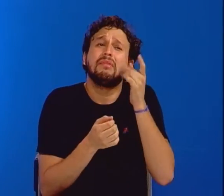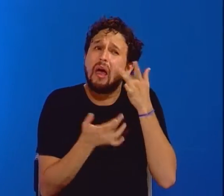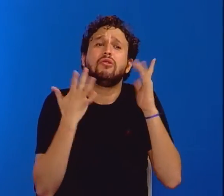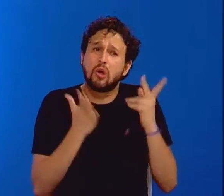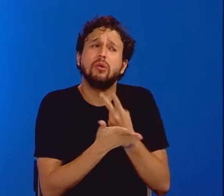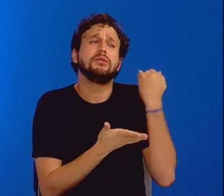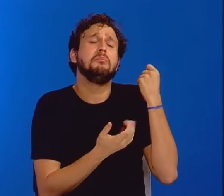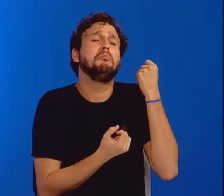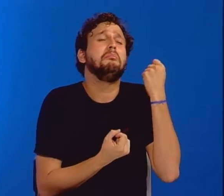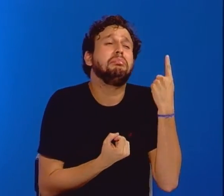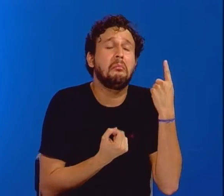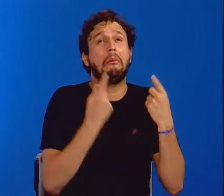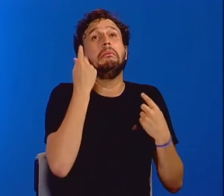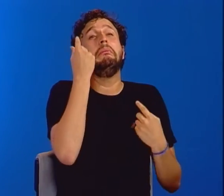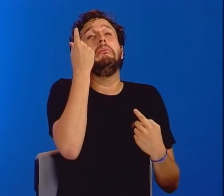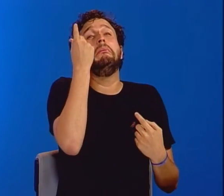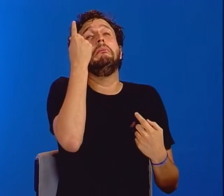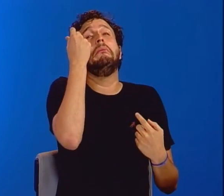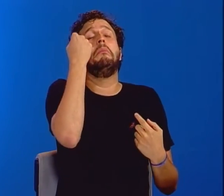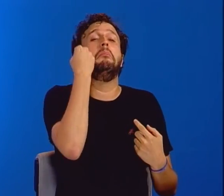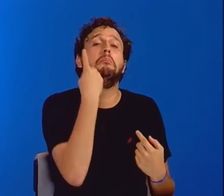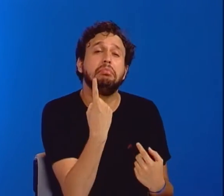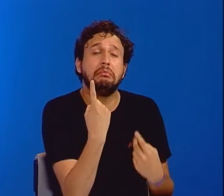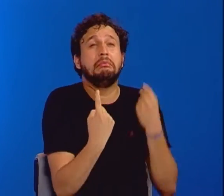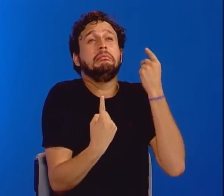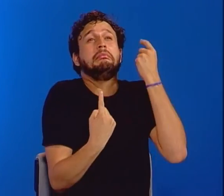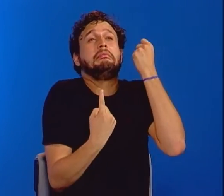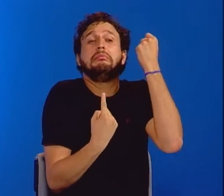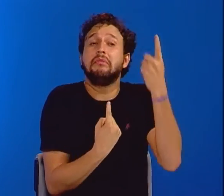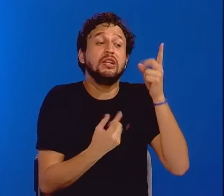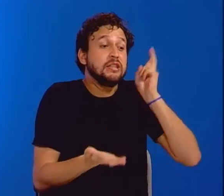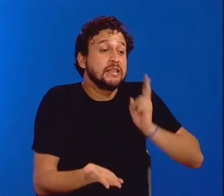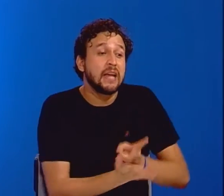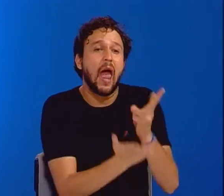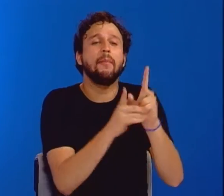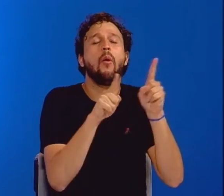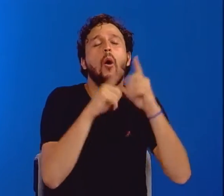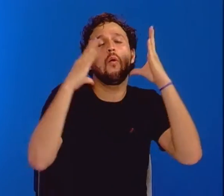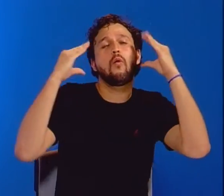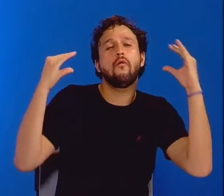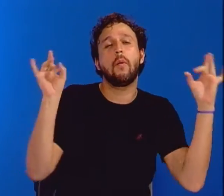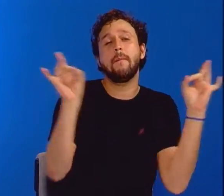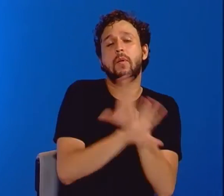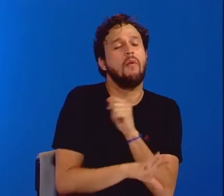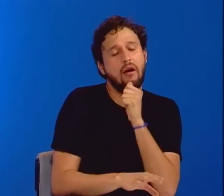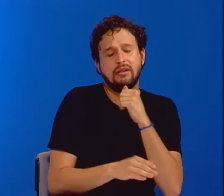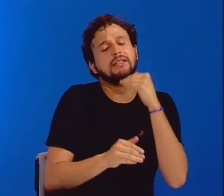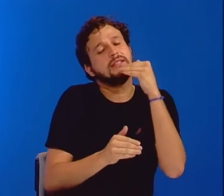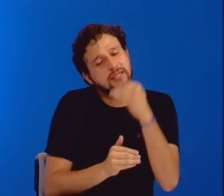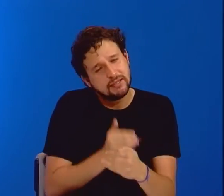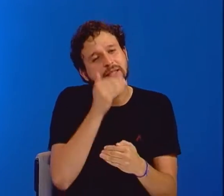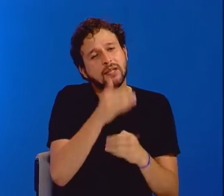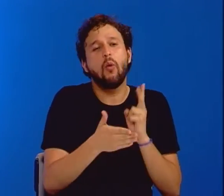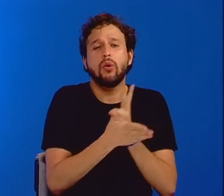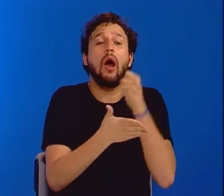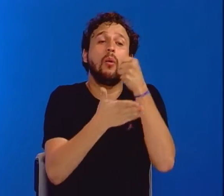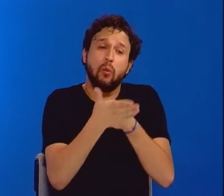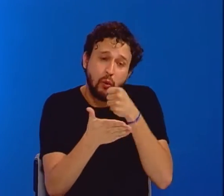teatro. Tem alguns raros, né, grupos que contratam intérpretes, mas assim, não é uma coisa que está